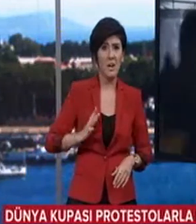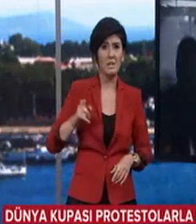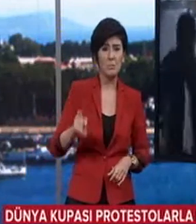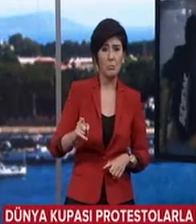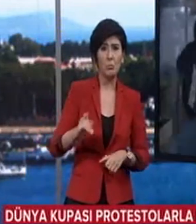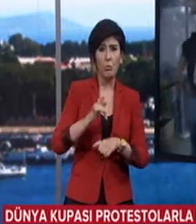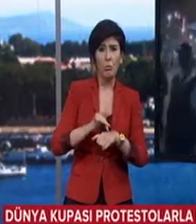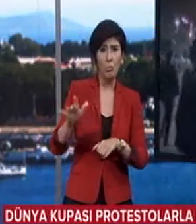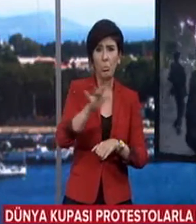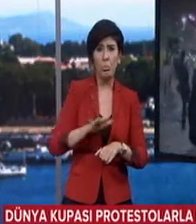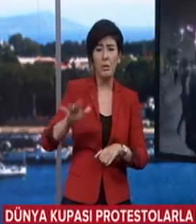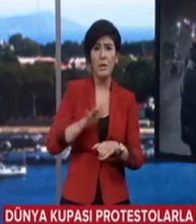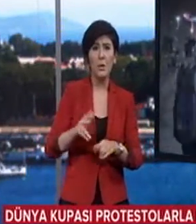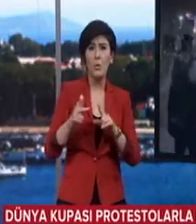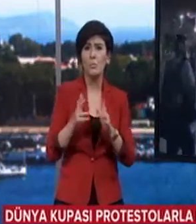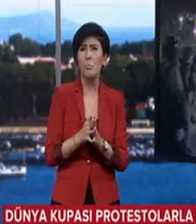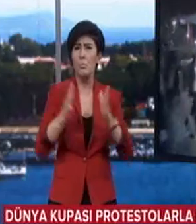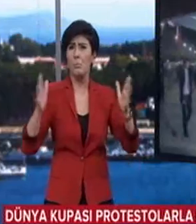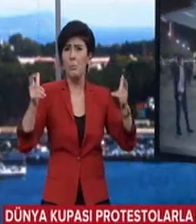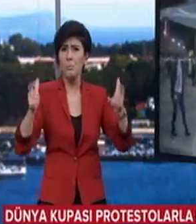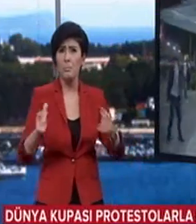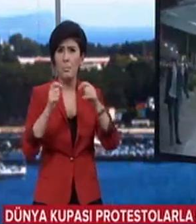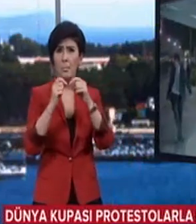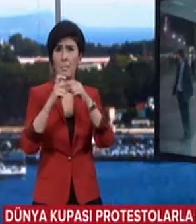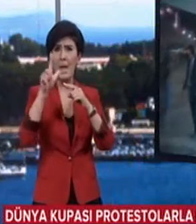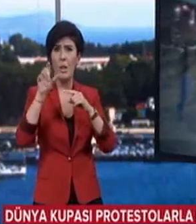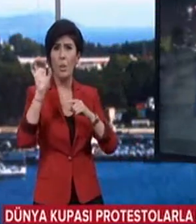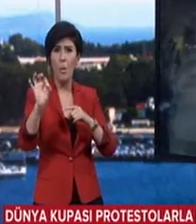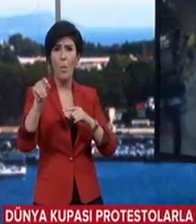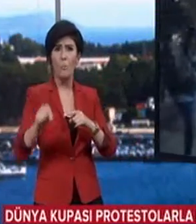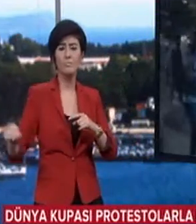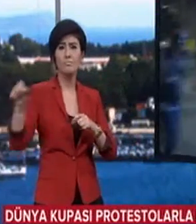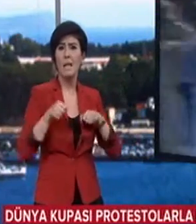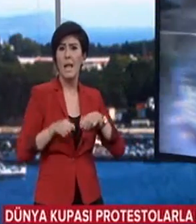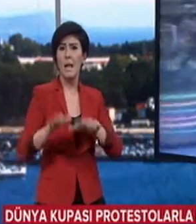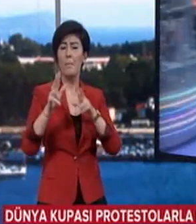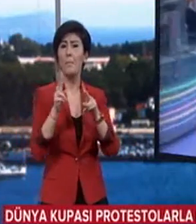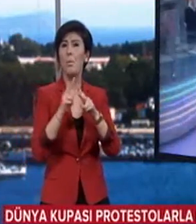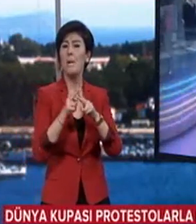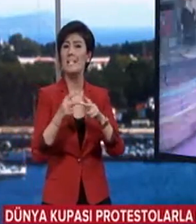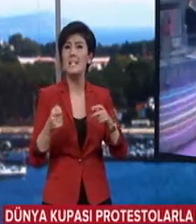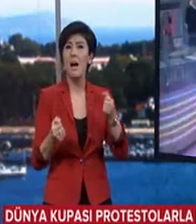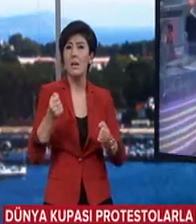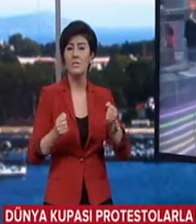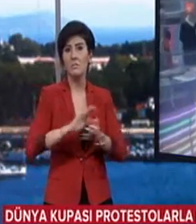eylemler yaşanıyor. Ülkenin 3. büyük şehri Belo Horizonte'da eylemciler polis araçlarını ters